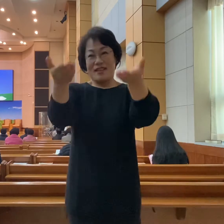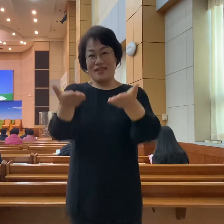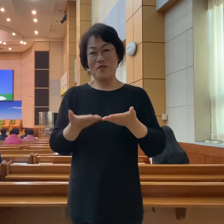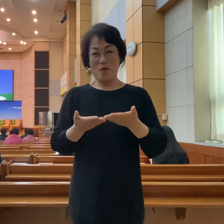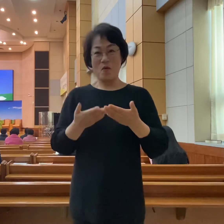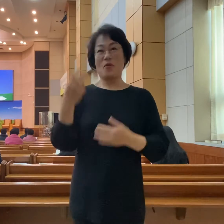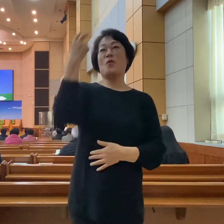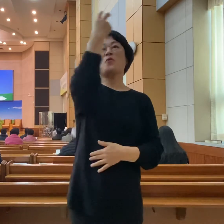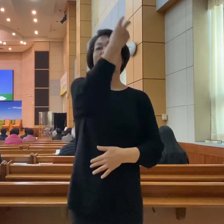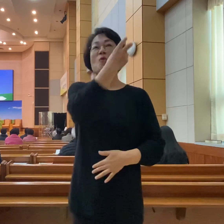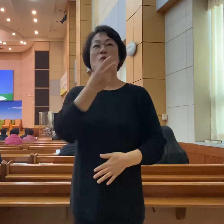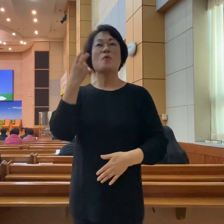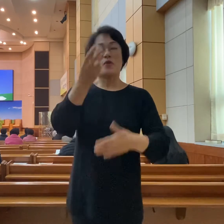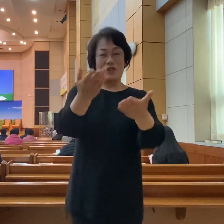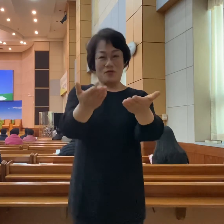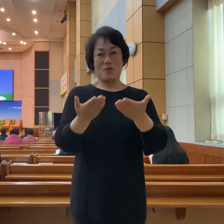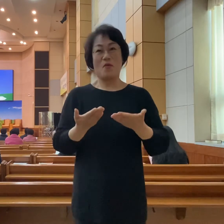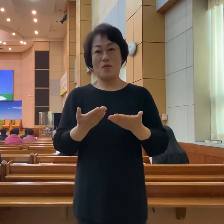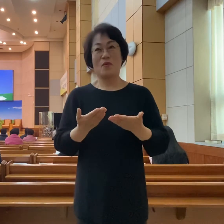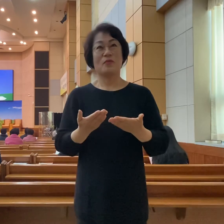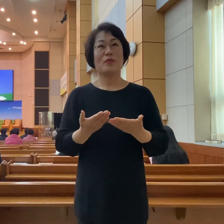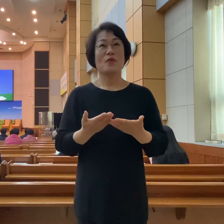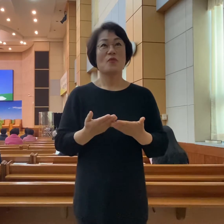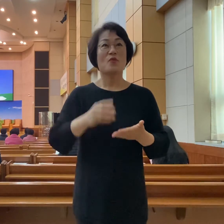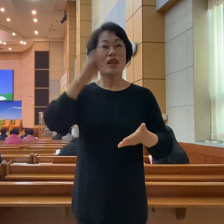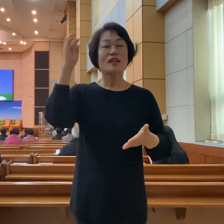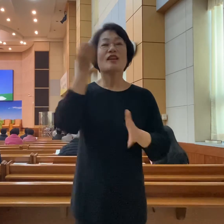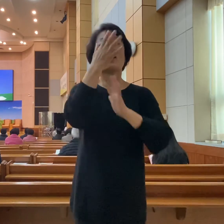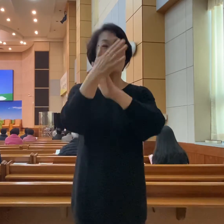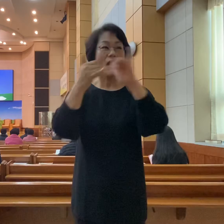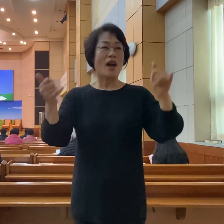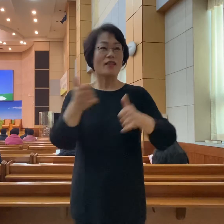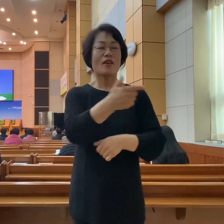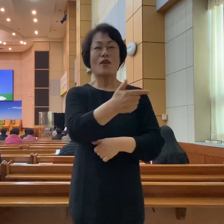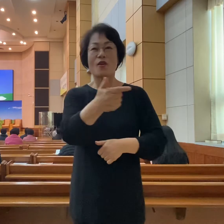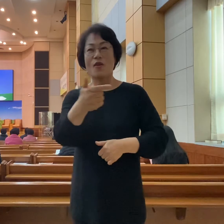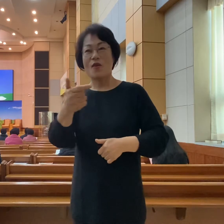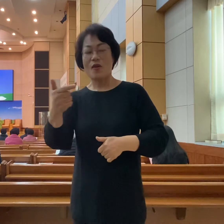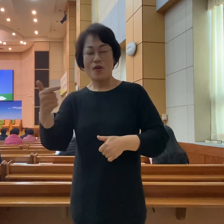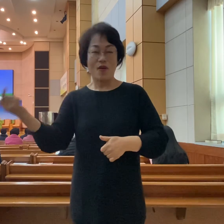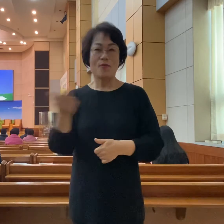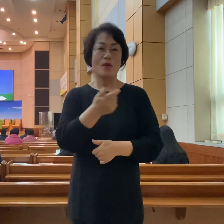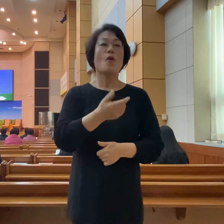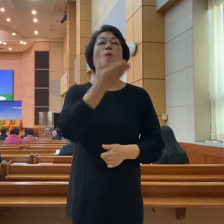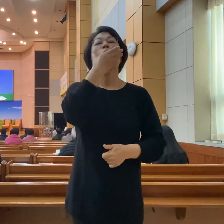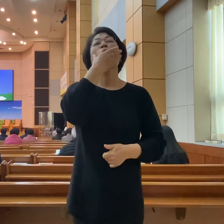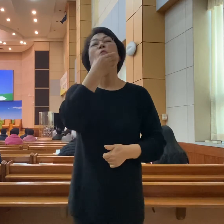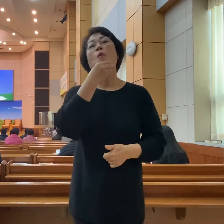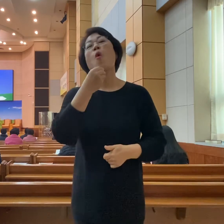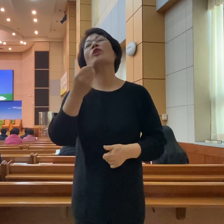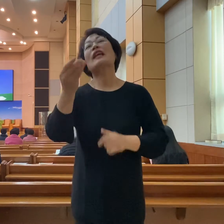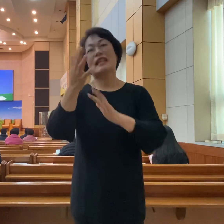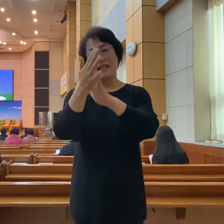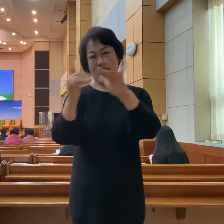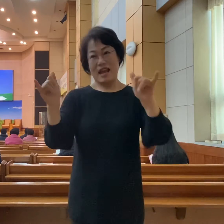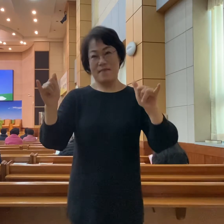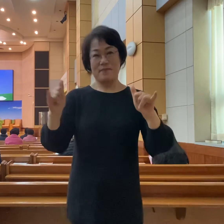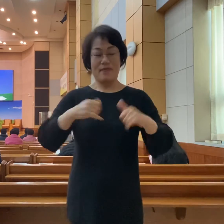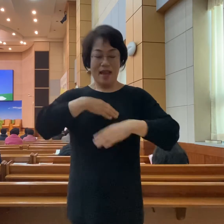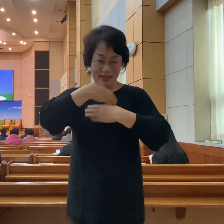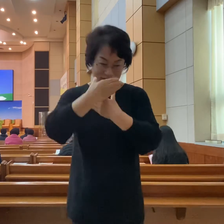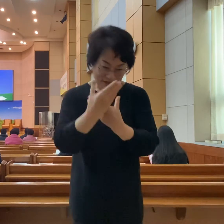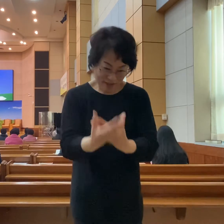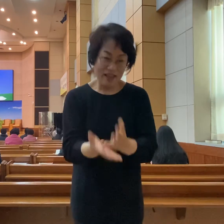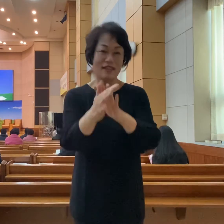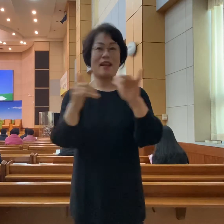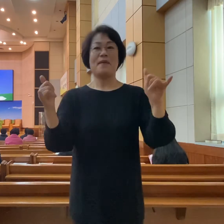가운데 돌보신다 하니까 우리 성도가 얼마나 이제 복된 자인가, 안전한 자인가,